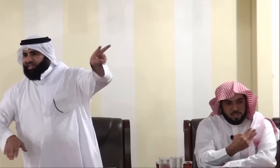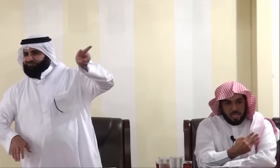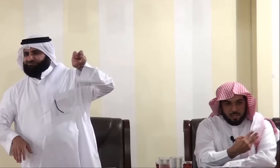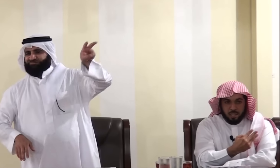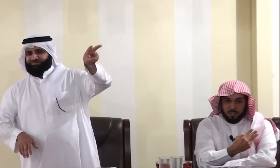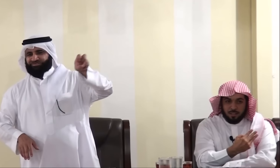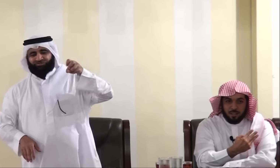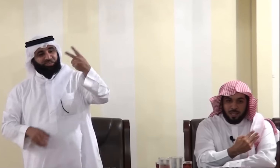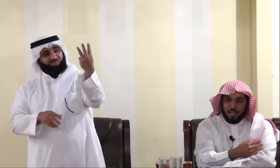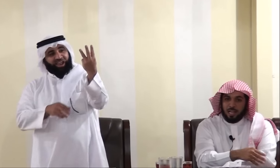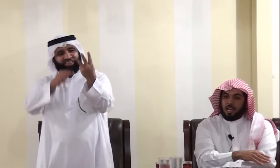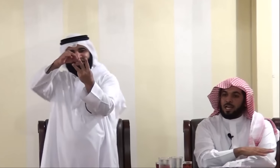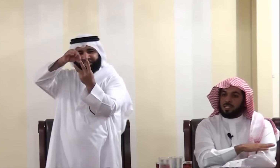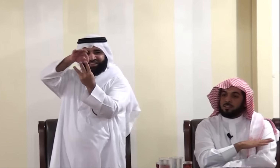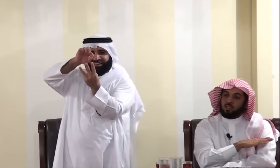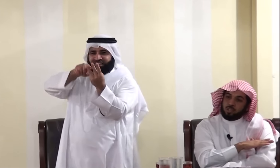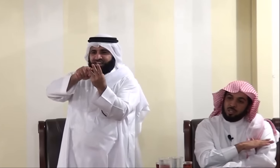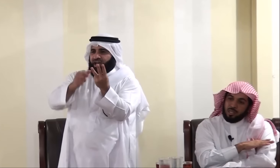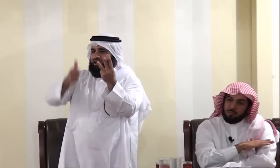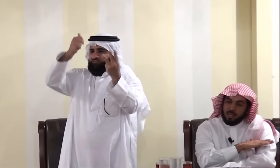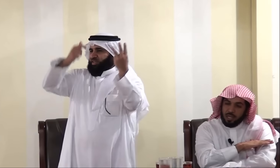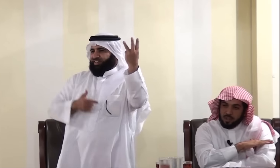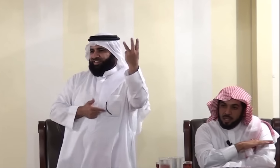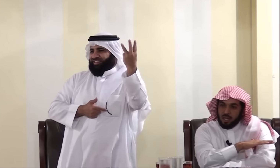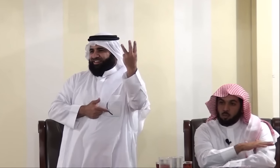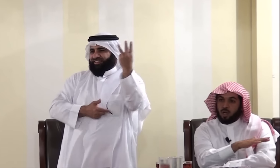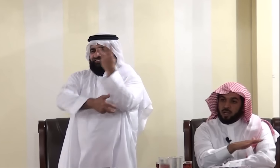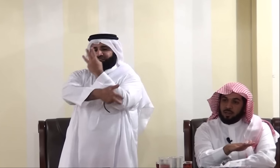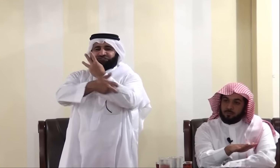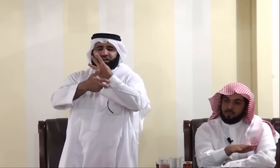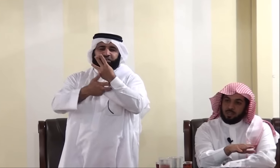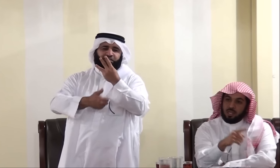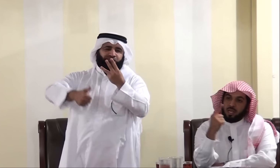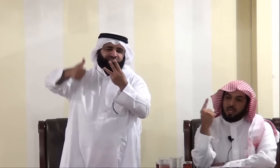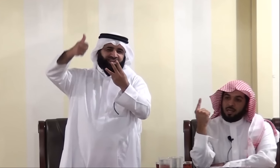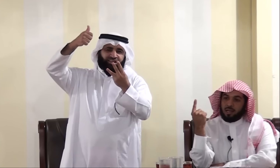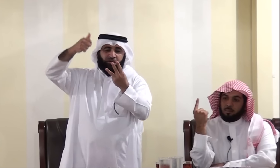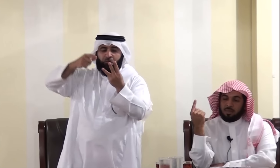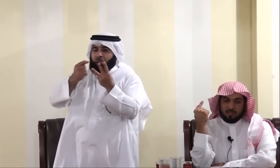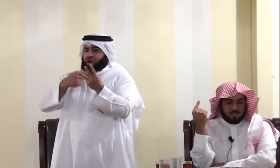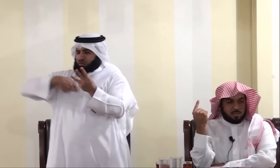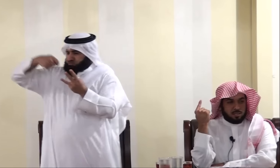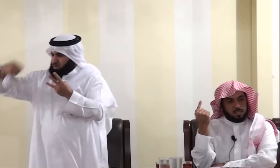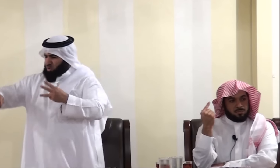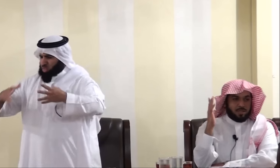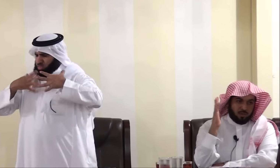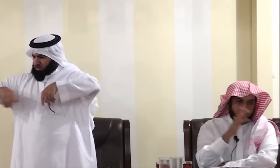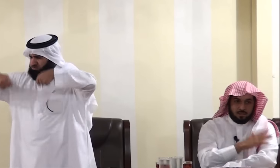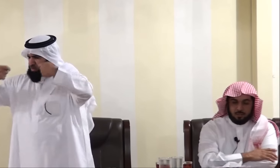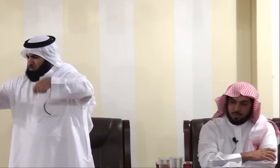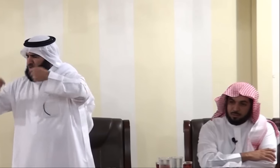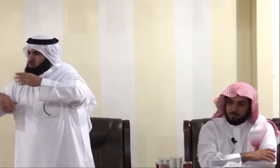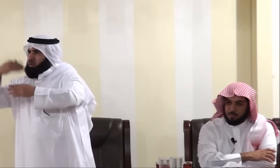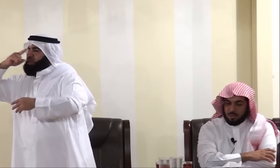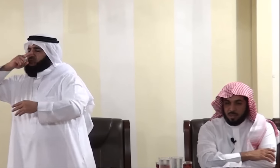هالأمور الثلاثة لا تجد لك من هذه الأموال إلا ما تصدقت